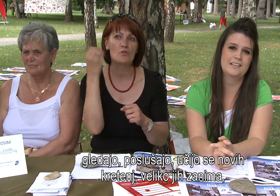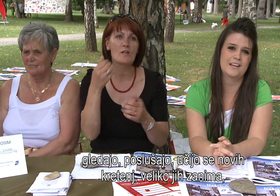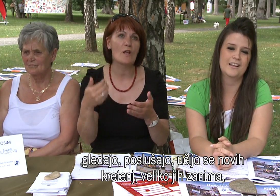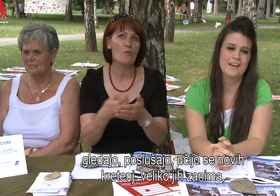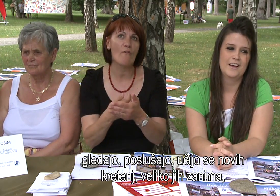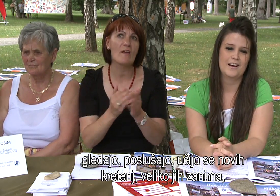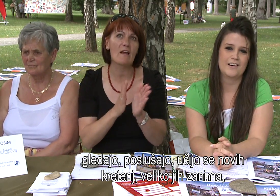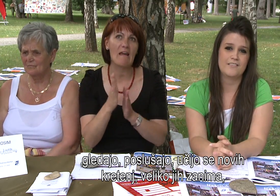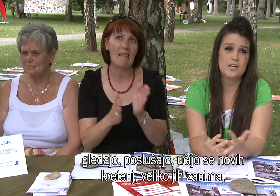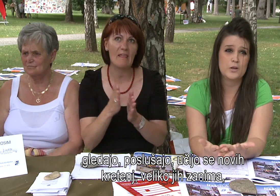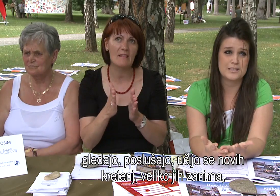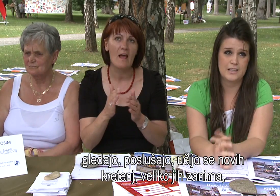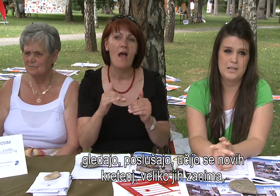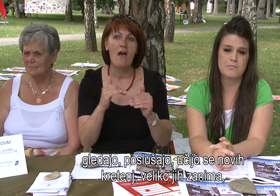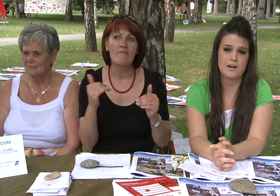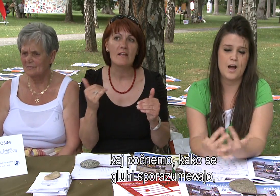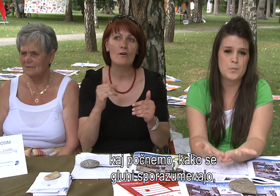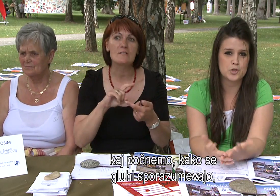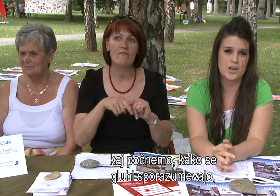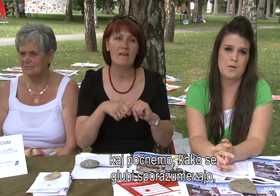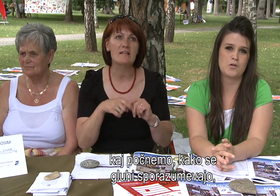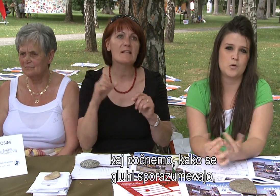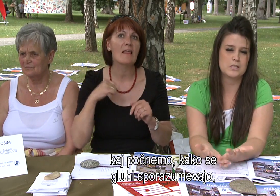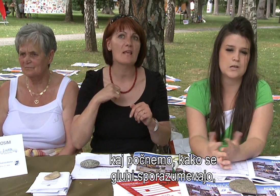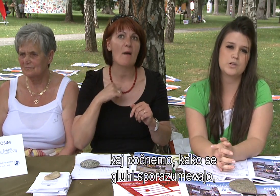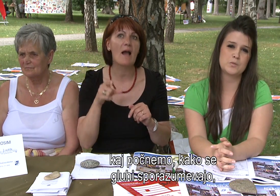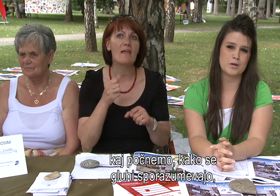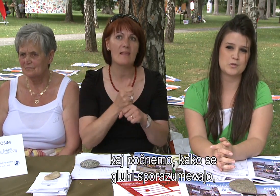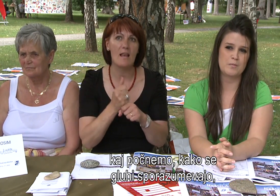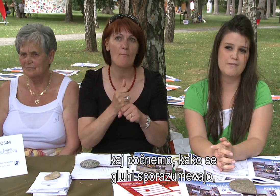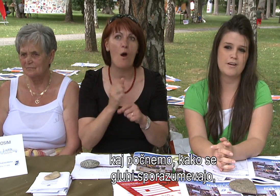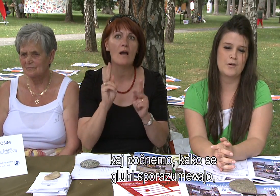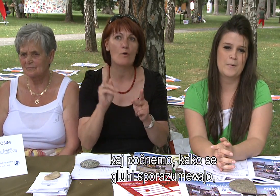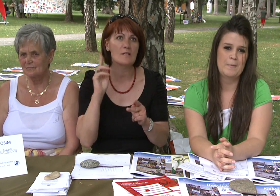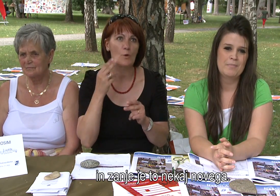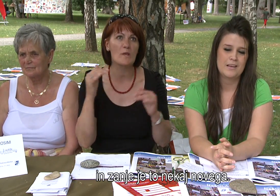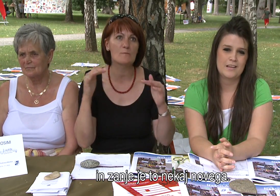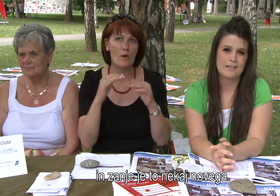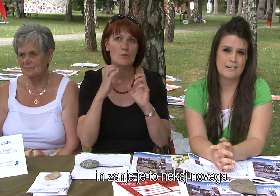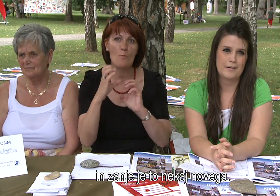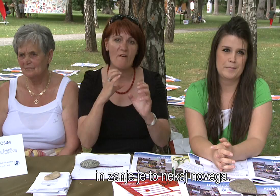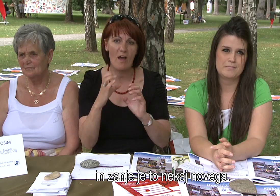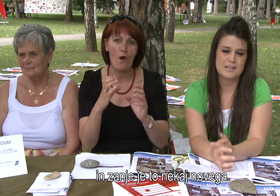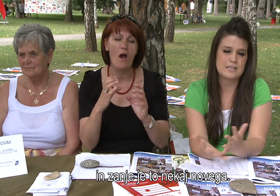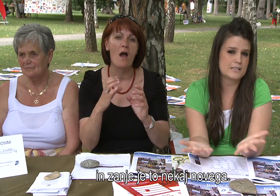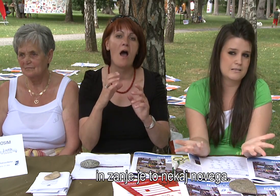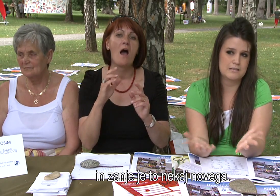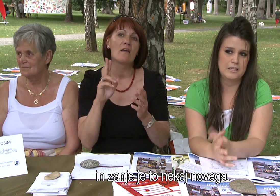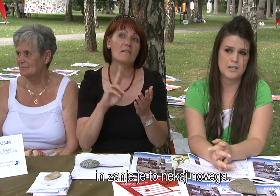kreten, veliko jih zanima, kaj počnemo, kako se gluhi sporazumevajo in zares za njih je to